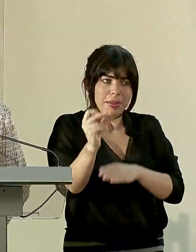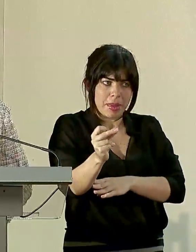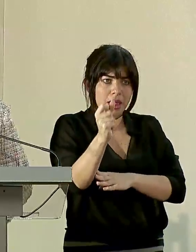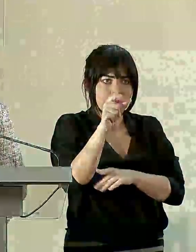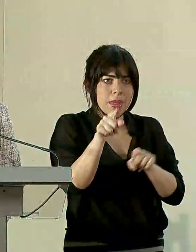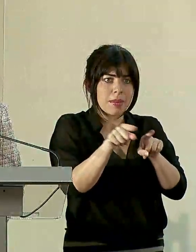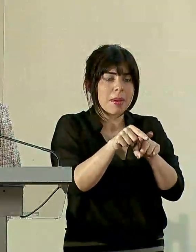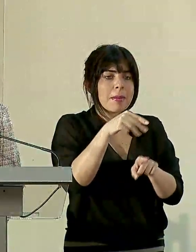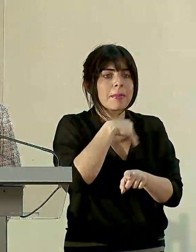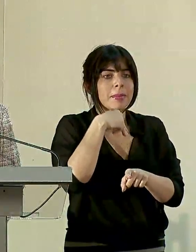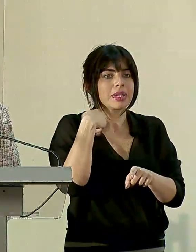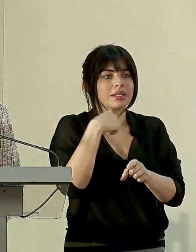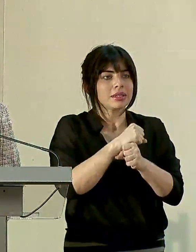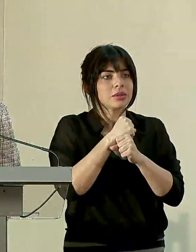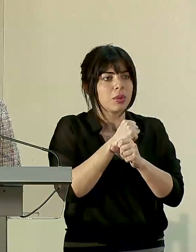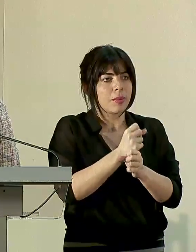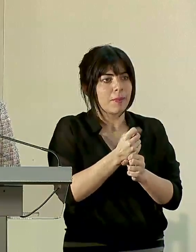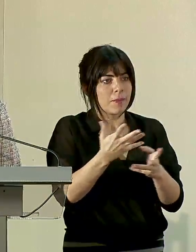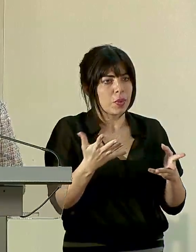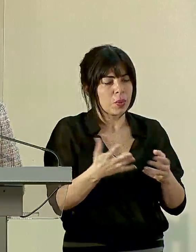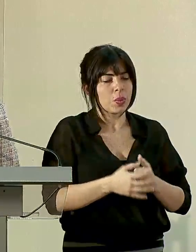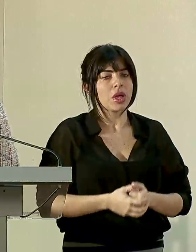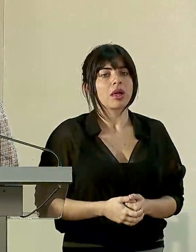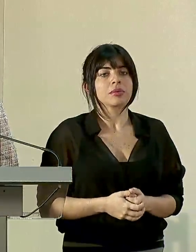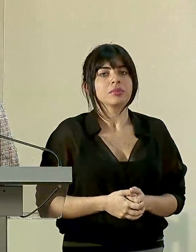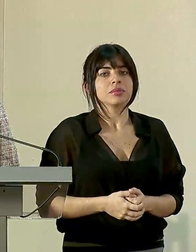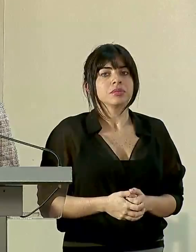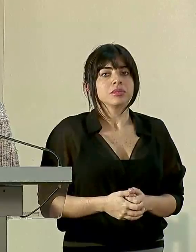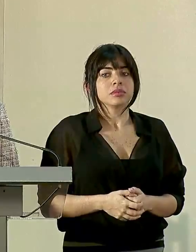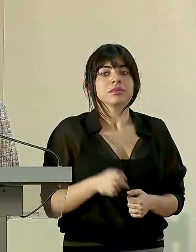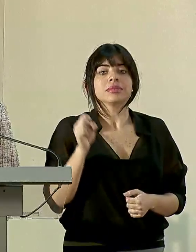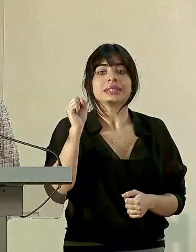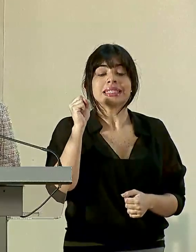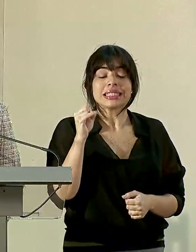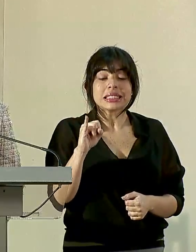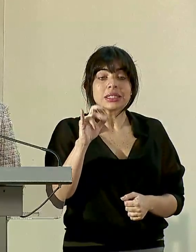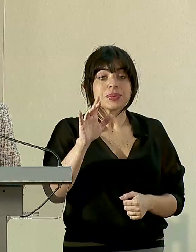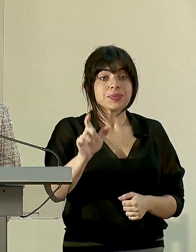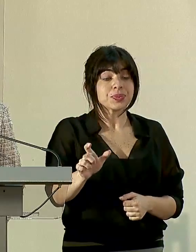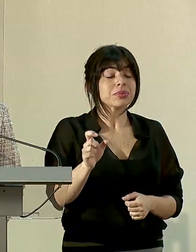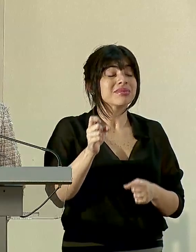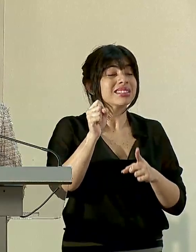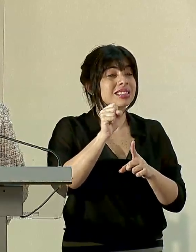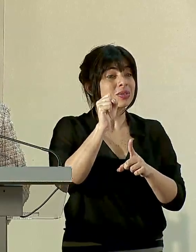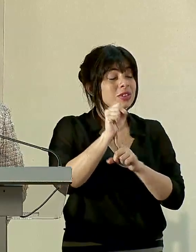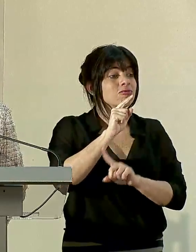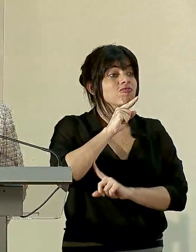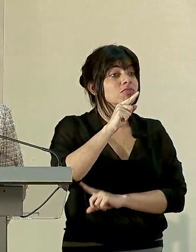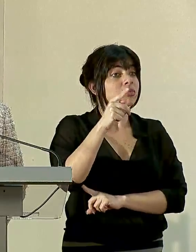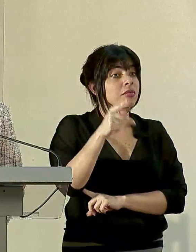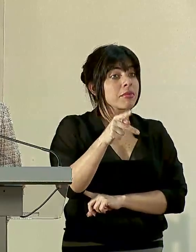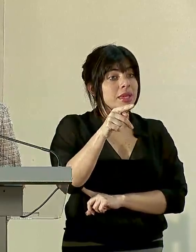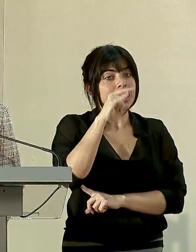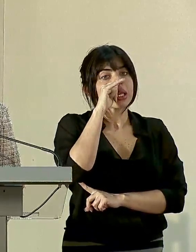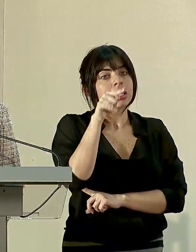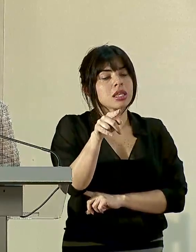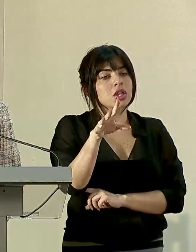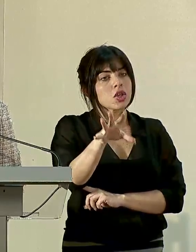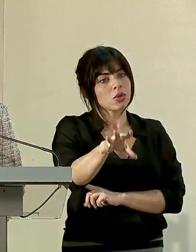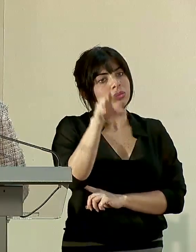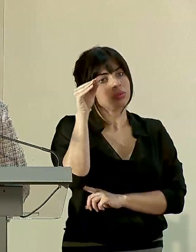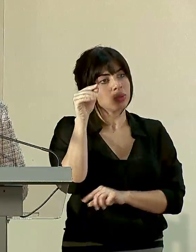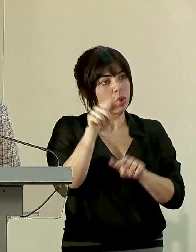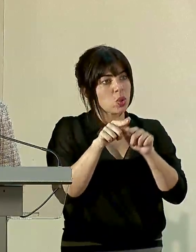el Ministerio de Seguridad Pública. Y si está en una situación de inminente peligro, ese niño se retiraría de